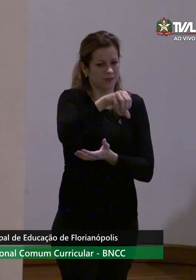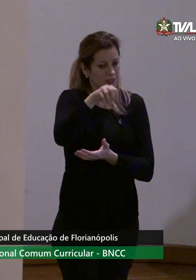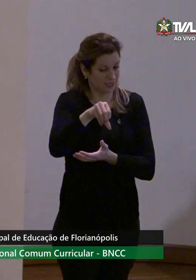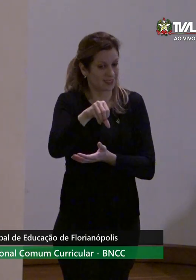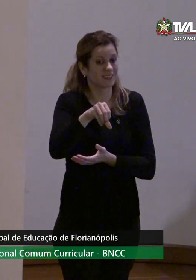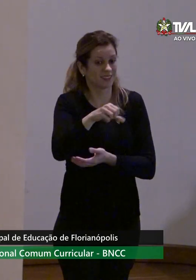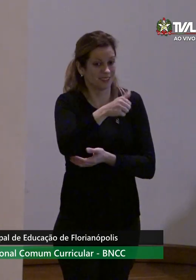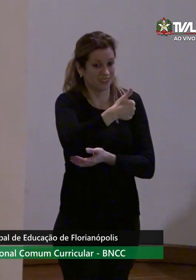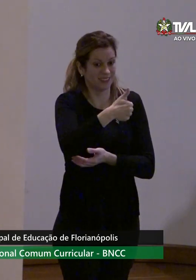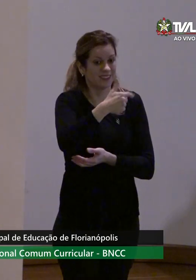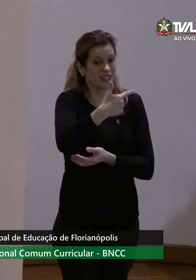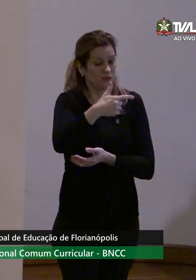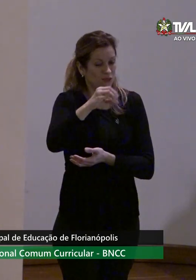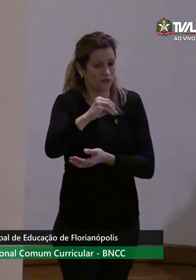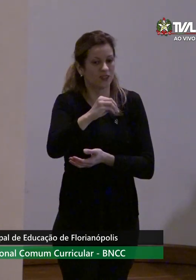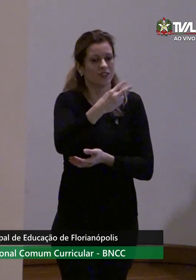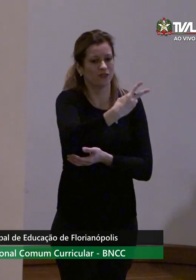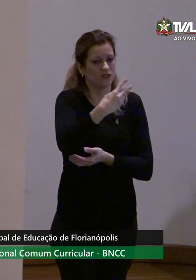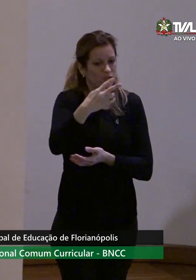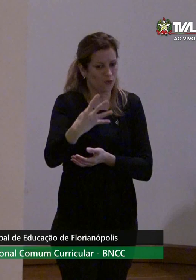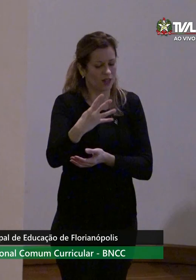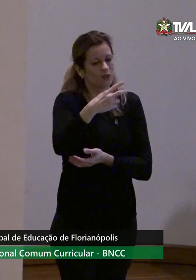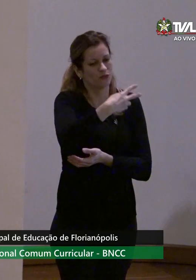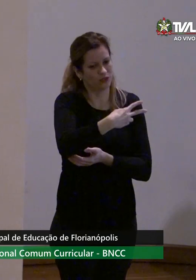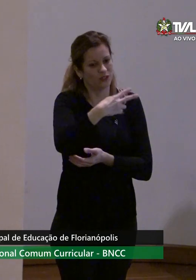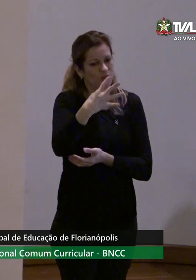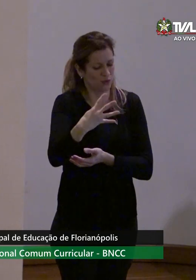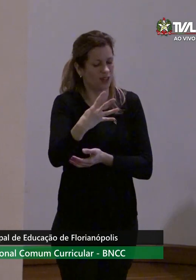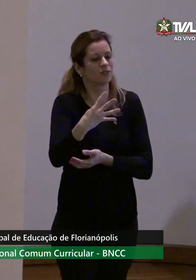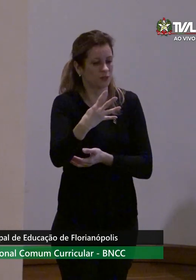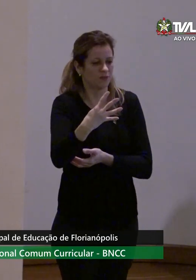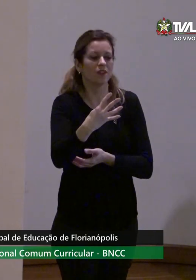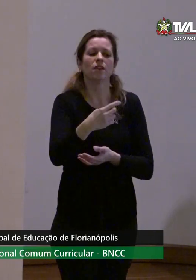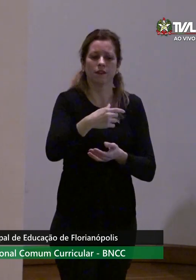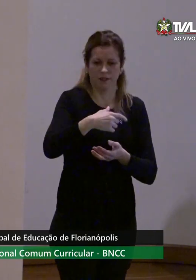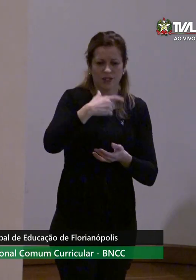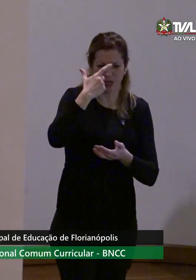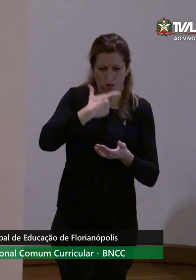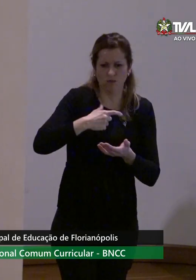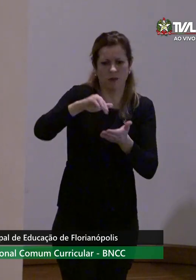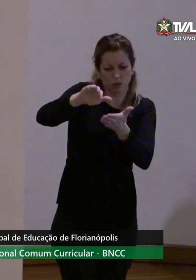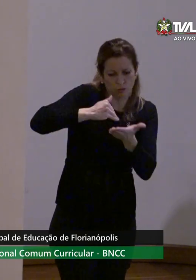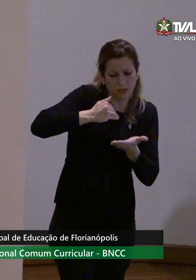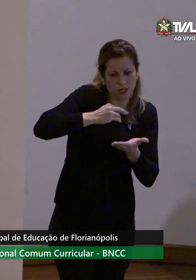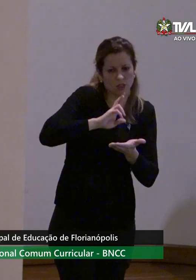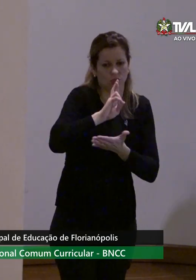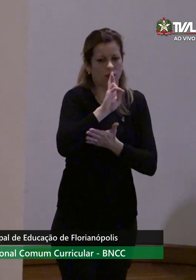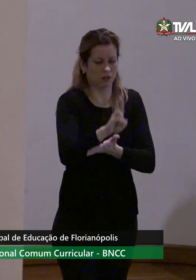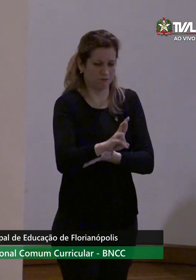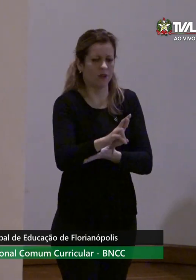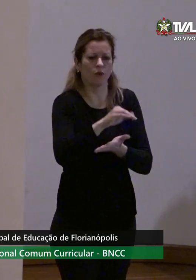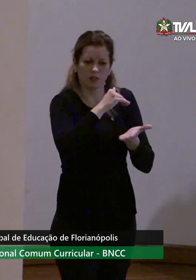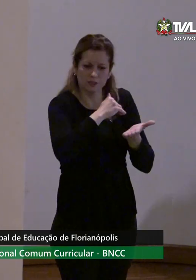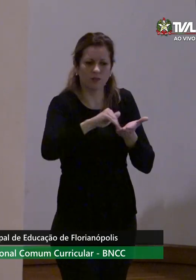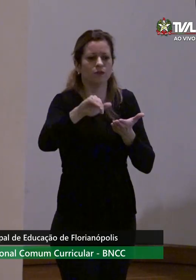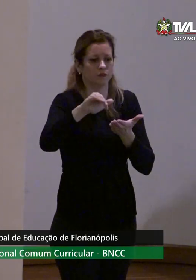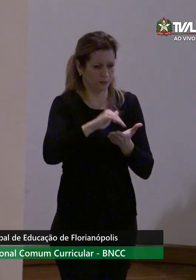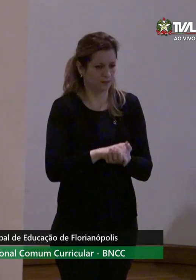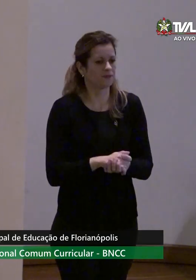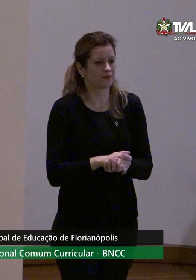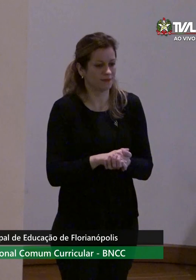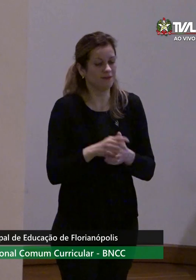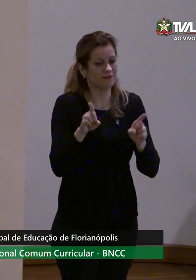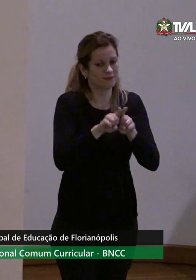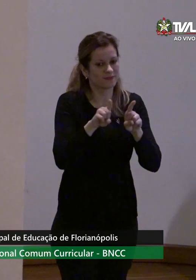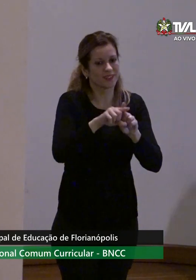99 120/24 24 e eu respondo nós inauguramos essa semana que passou um